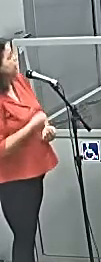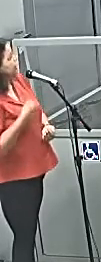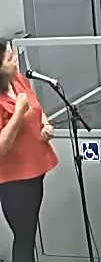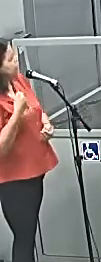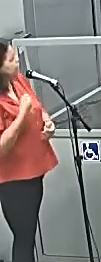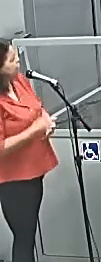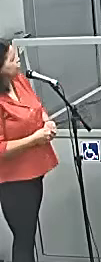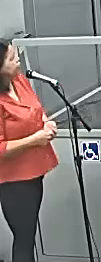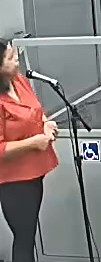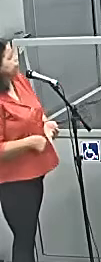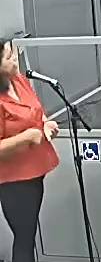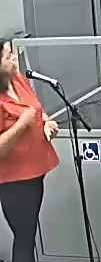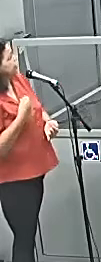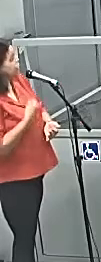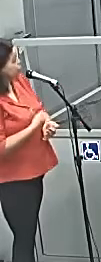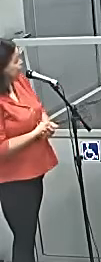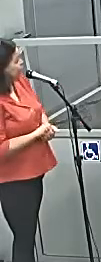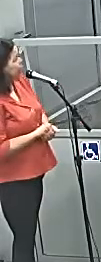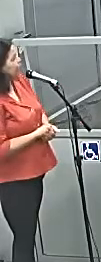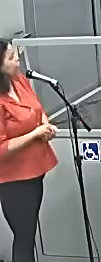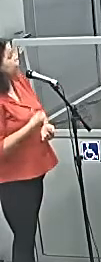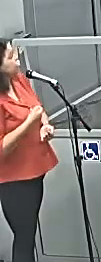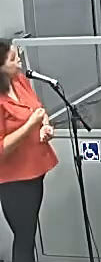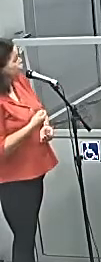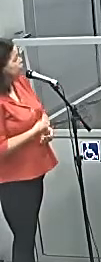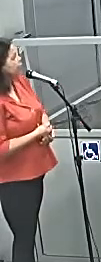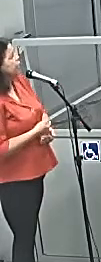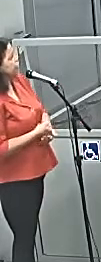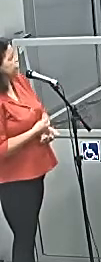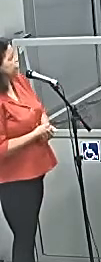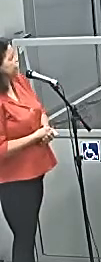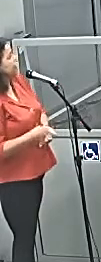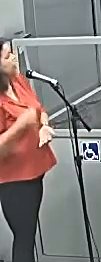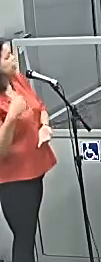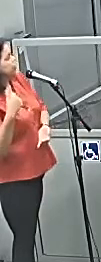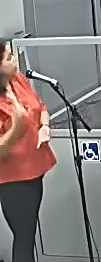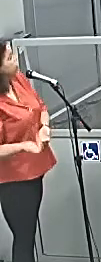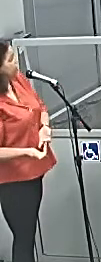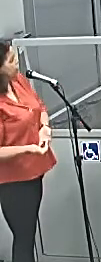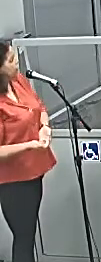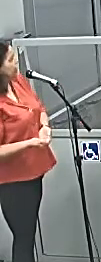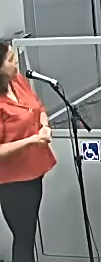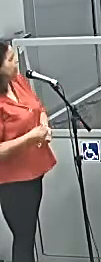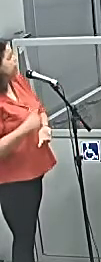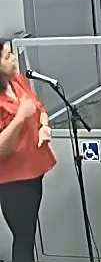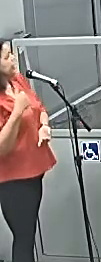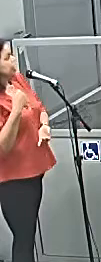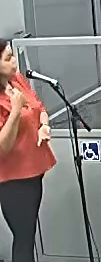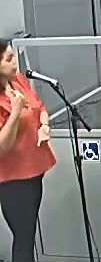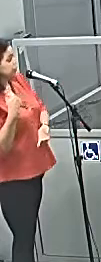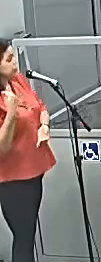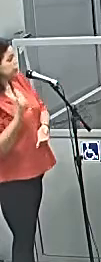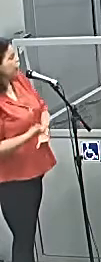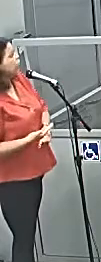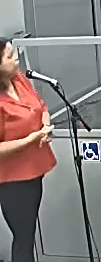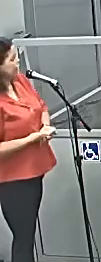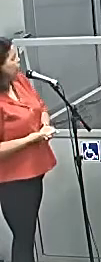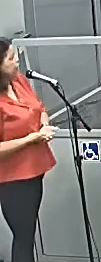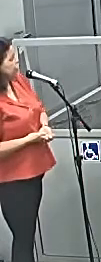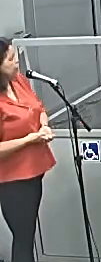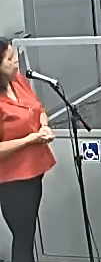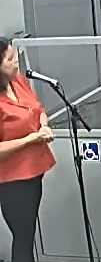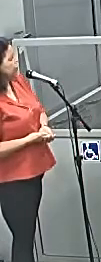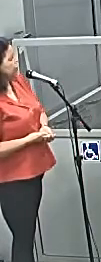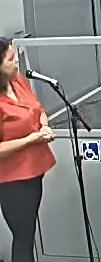né seja falado seja batalhado que a gente consiga efetivar o que nós temos em leis e que possamos bruno